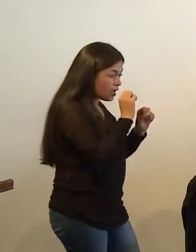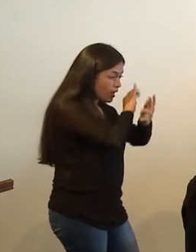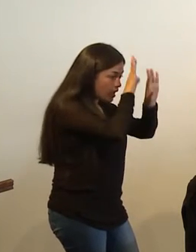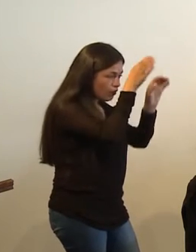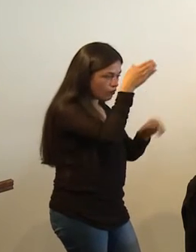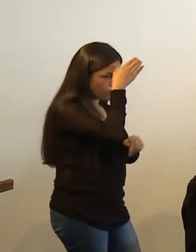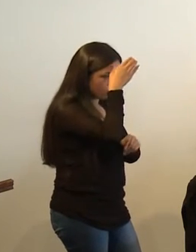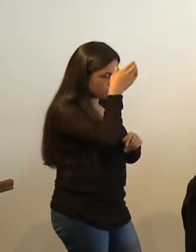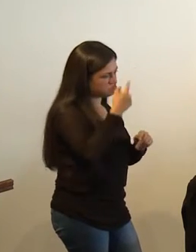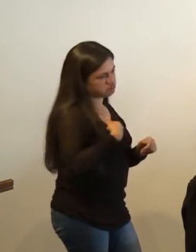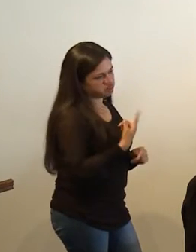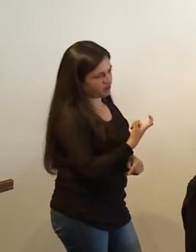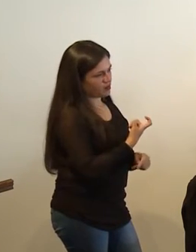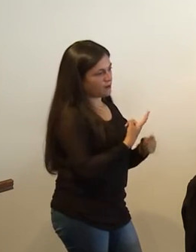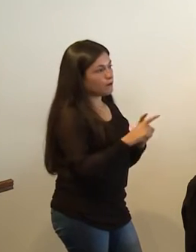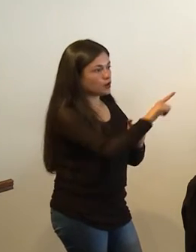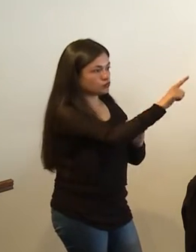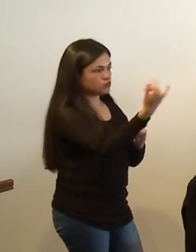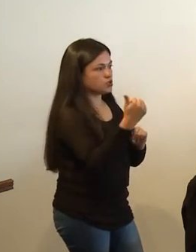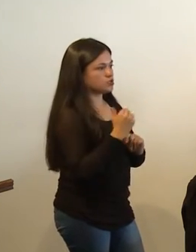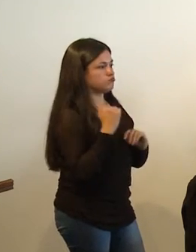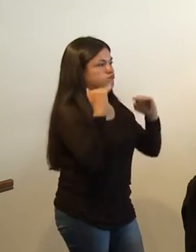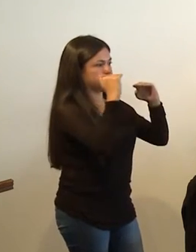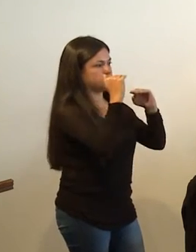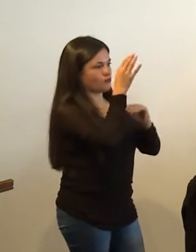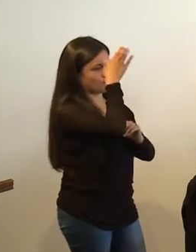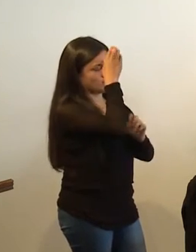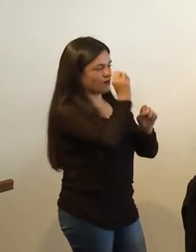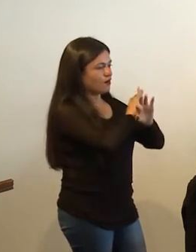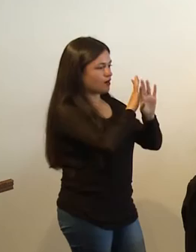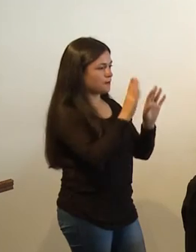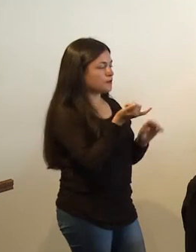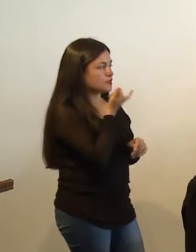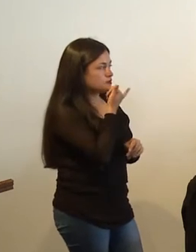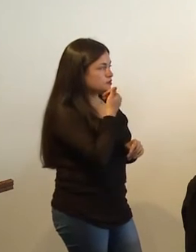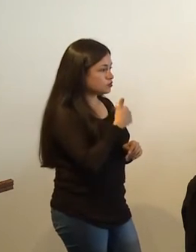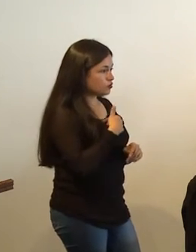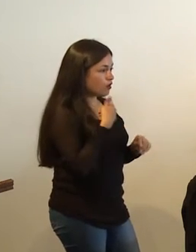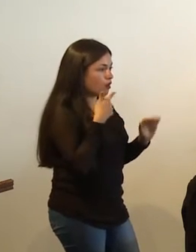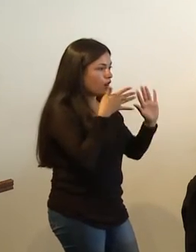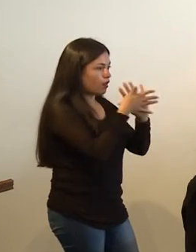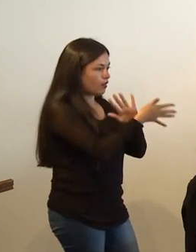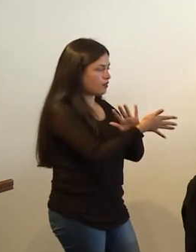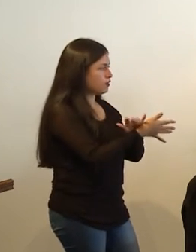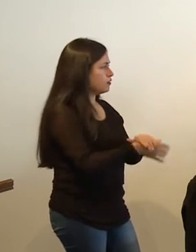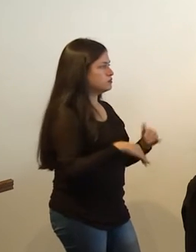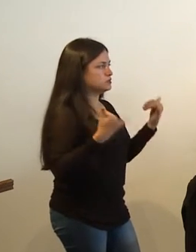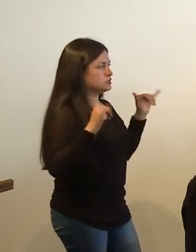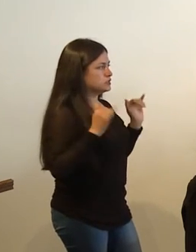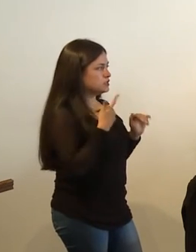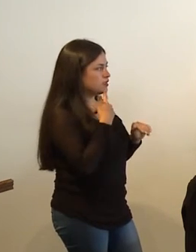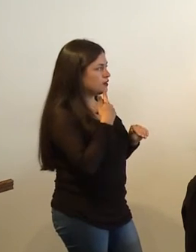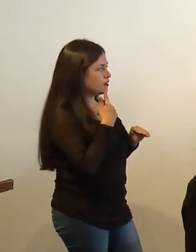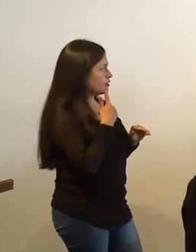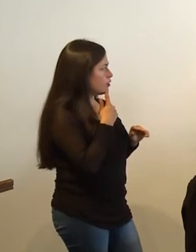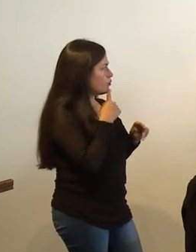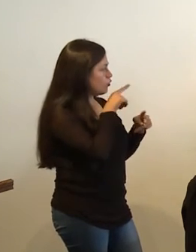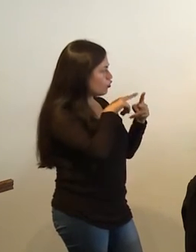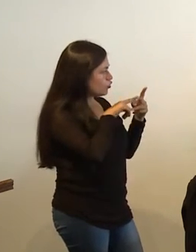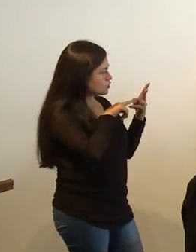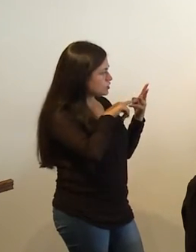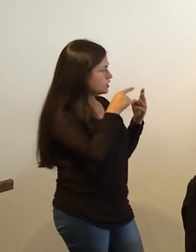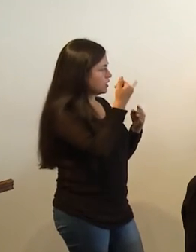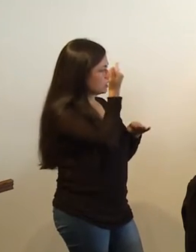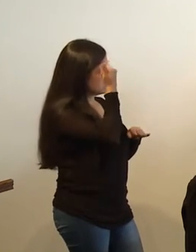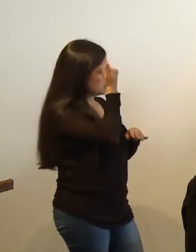los profesores, como nos dijo Lola. Entonces, yo qué digo un poco, ya para dar unas dos o tres ideas